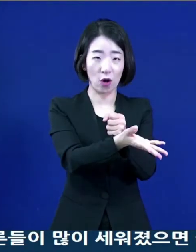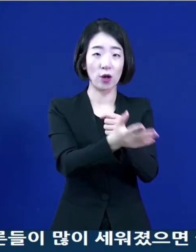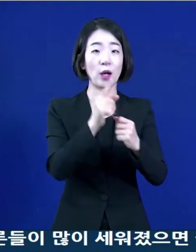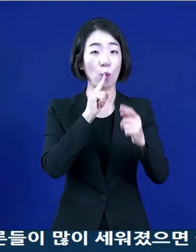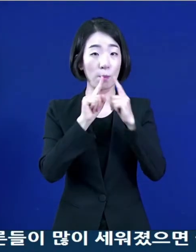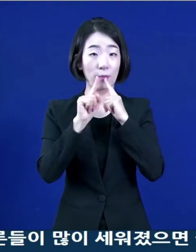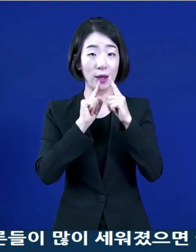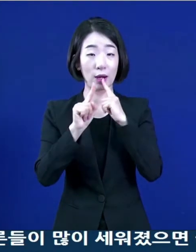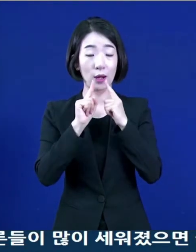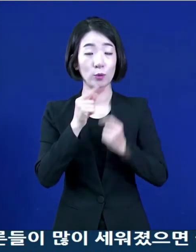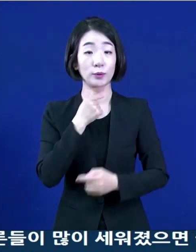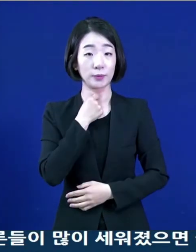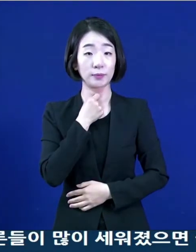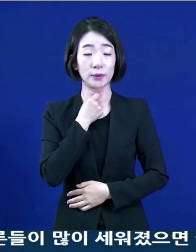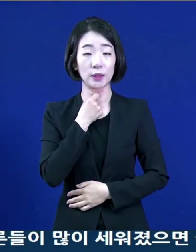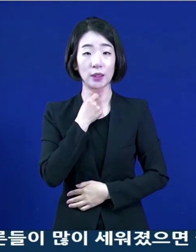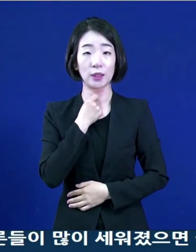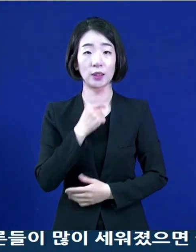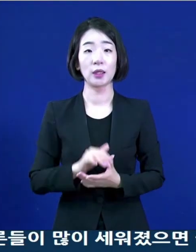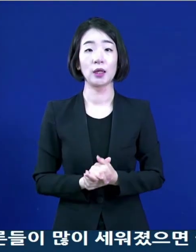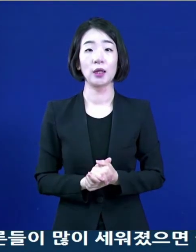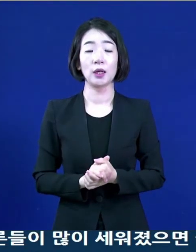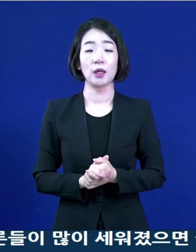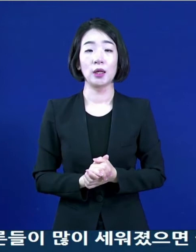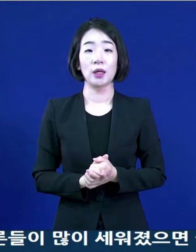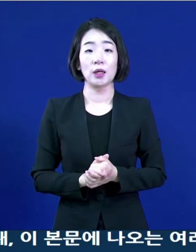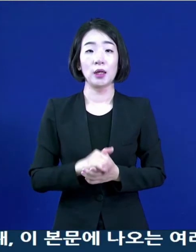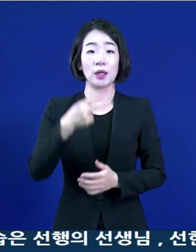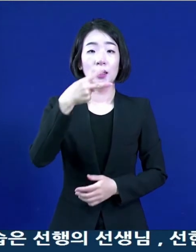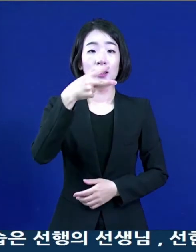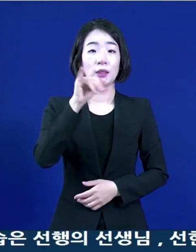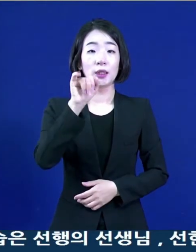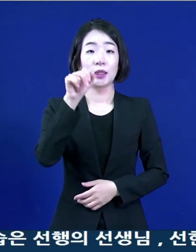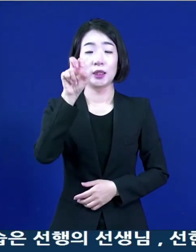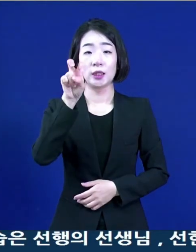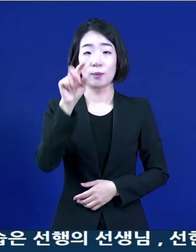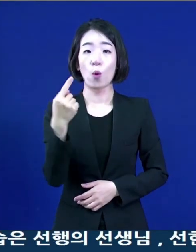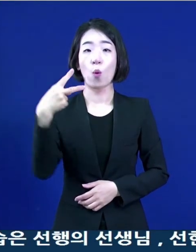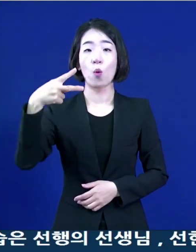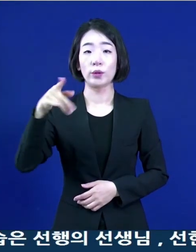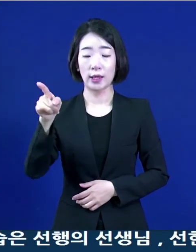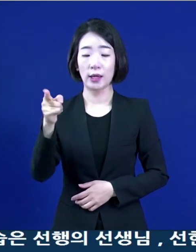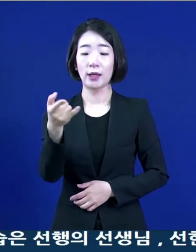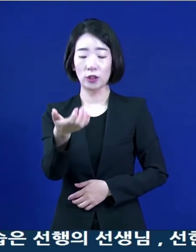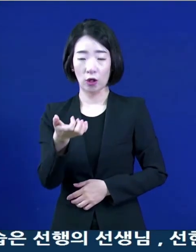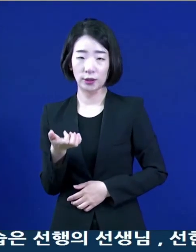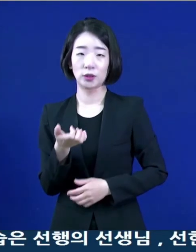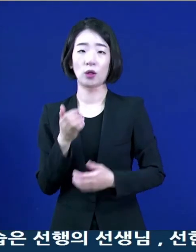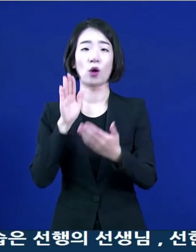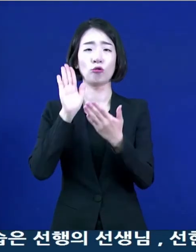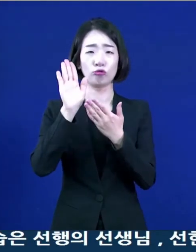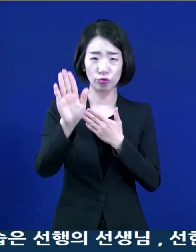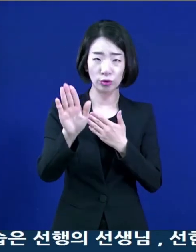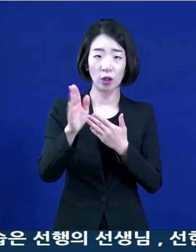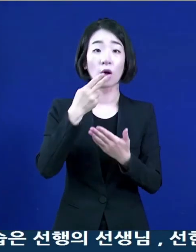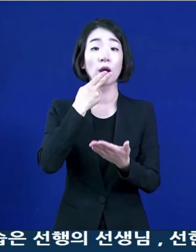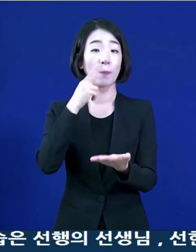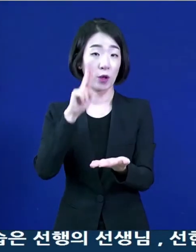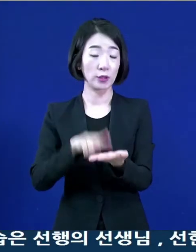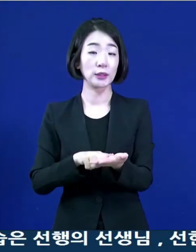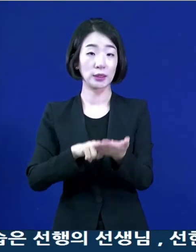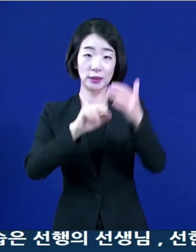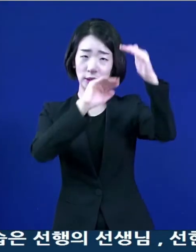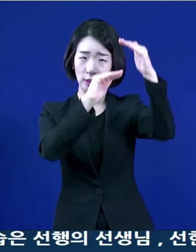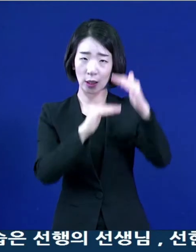디도서뿐만 아니라 디도서와 비슷한 편지인 디모데전서, 디모데후서, 이 세 편지를 다 종합해봐도